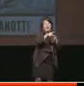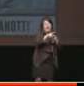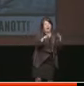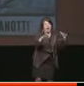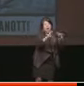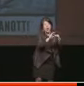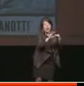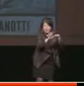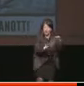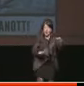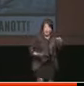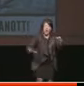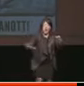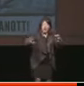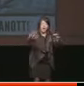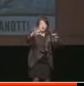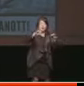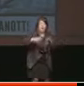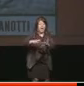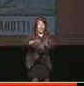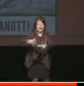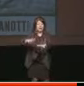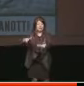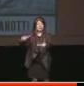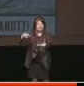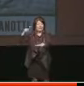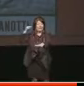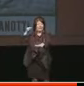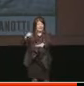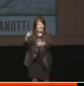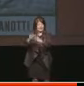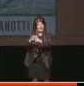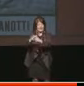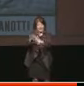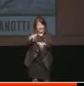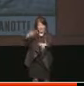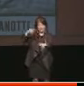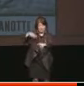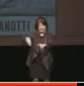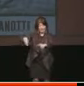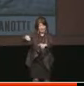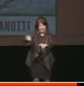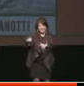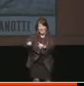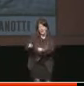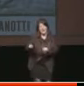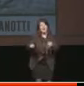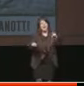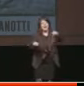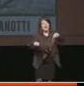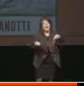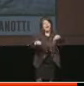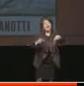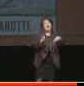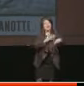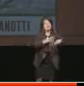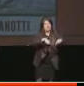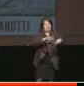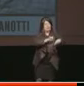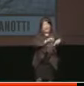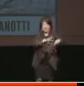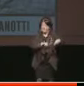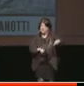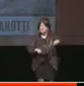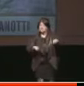in Argentina la grande tradizione letteraria argentina forse quello che oggi è lo scrittore argentino